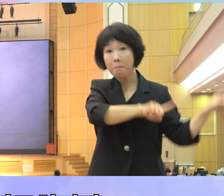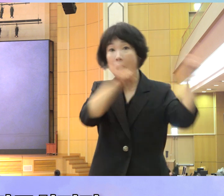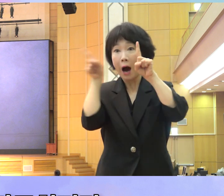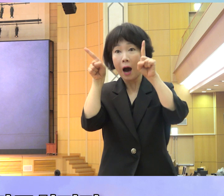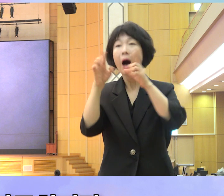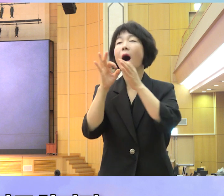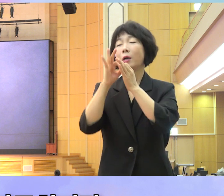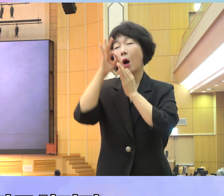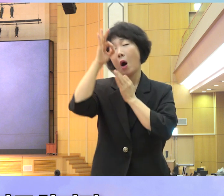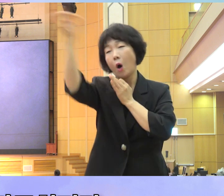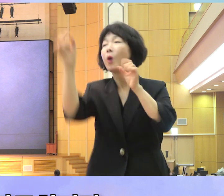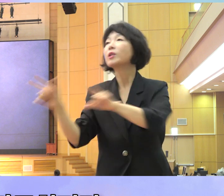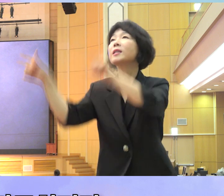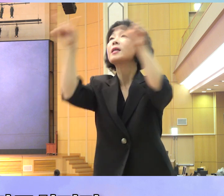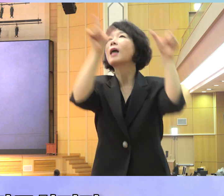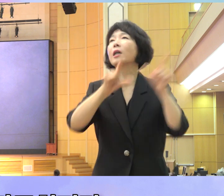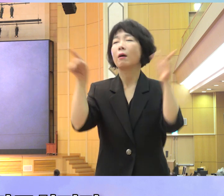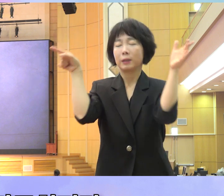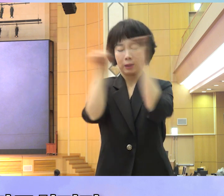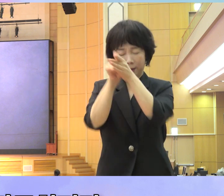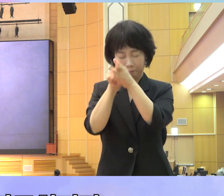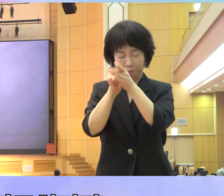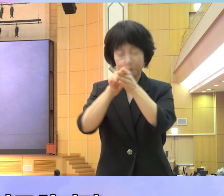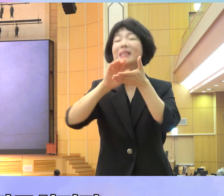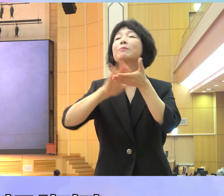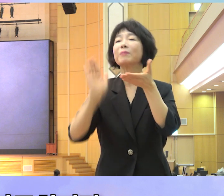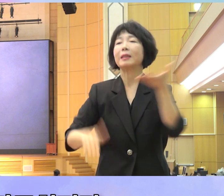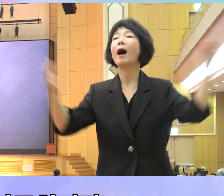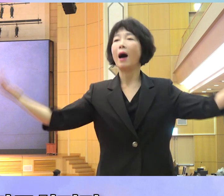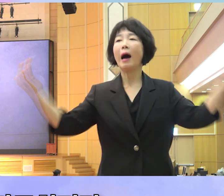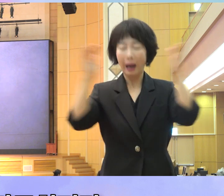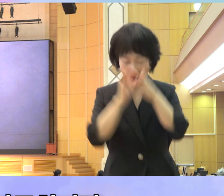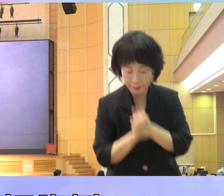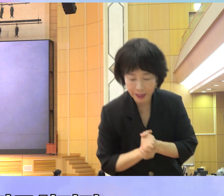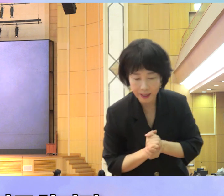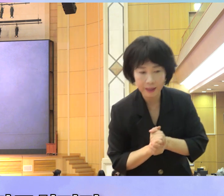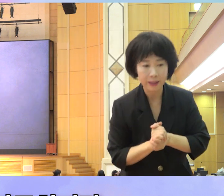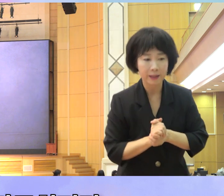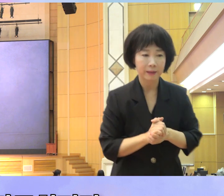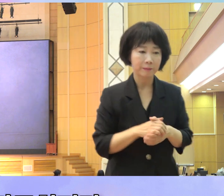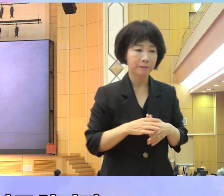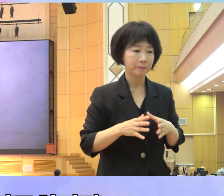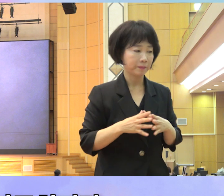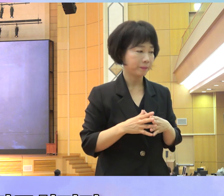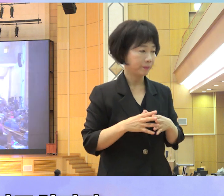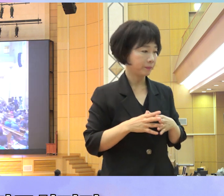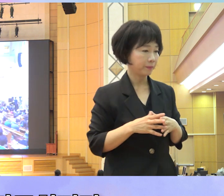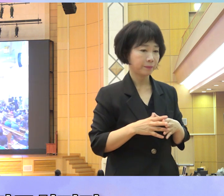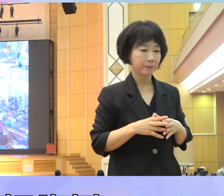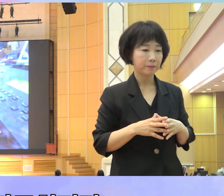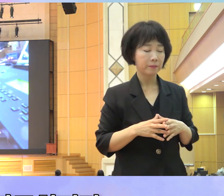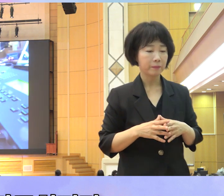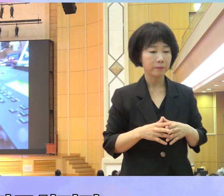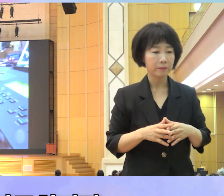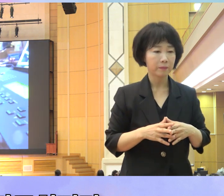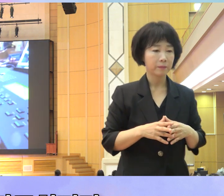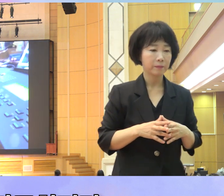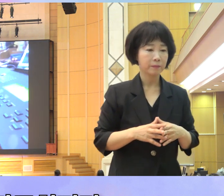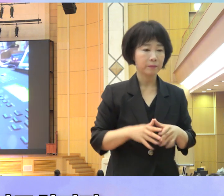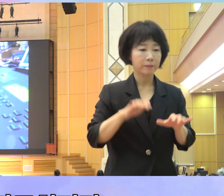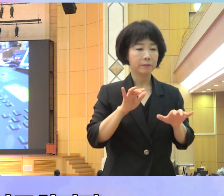다시 사는 것과 영원히 사는 것을 믿사옵나이다. 아멘.